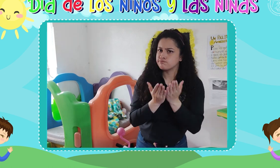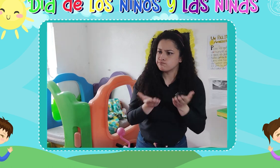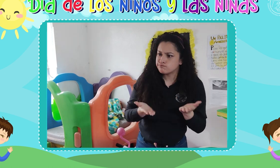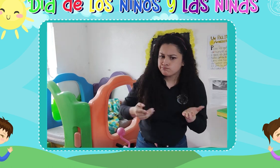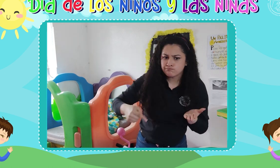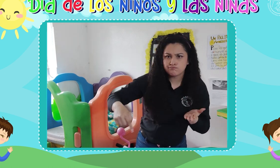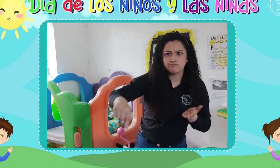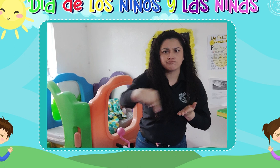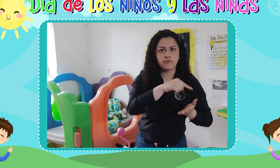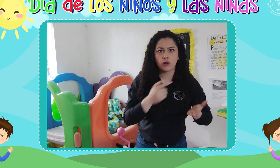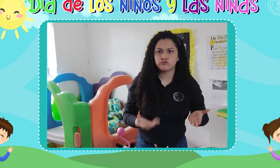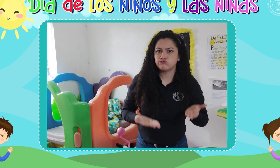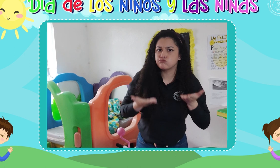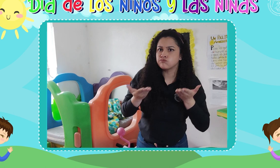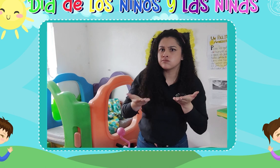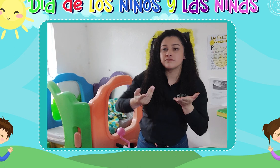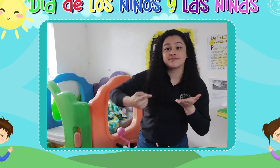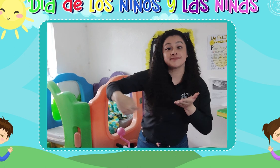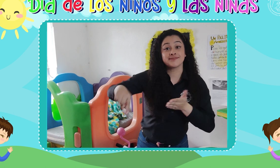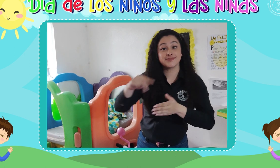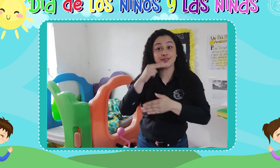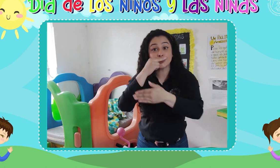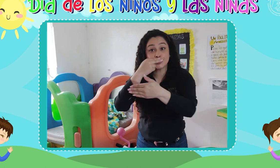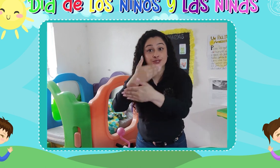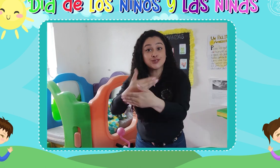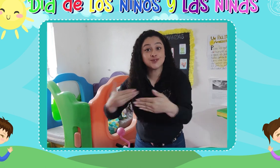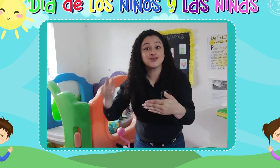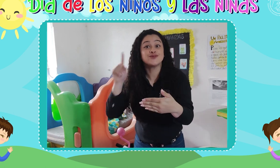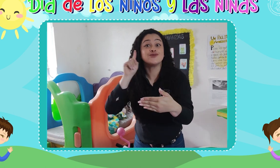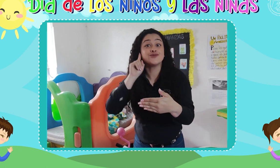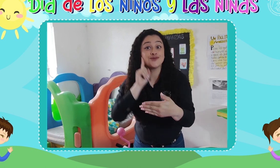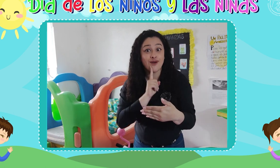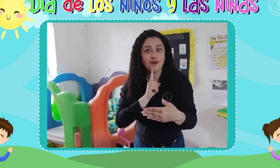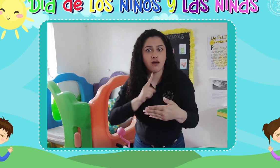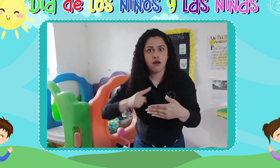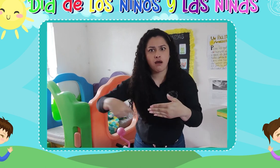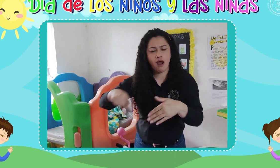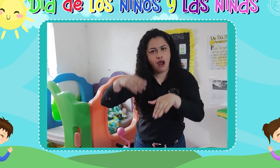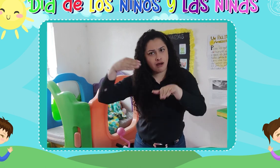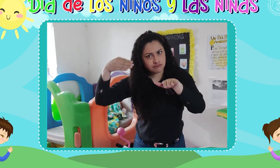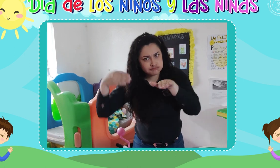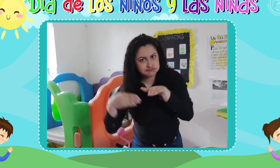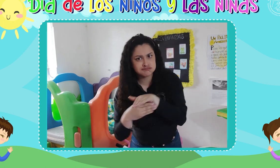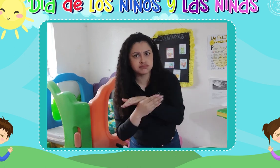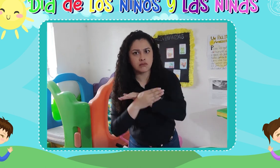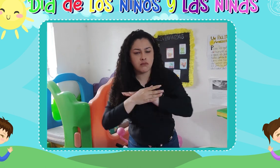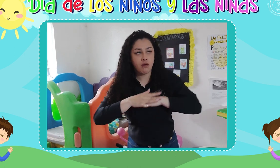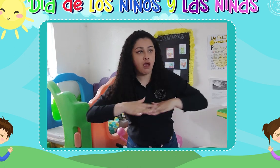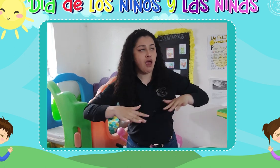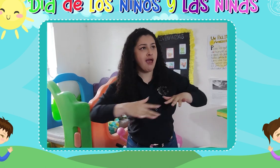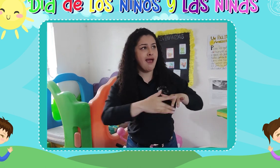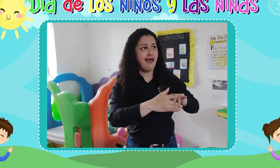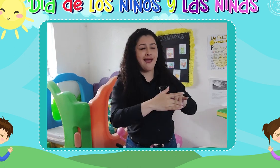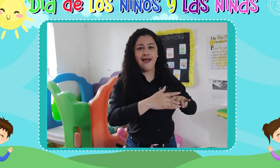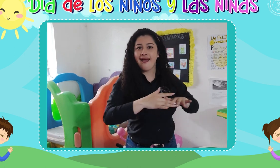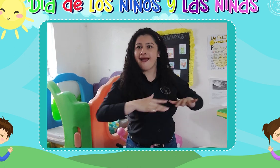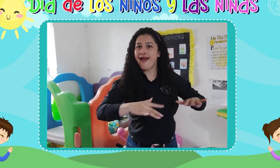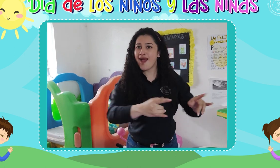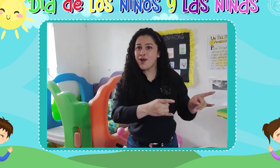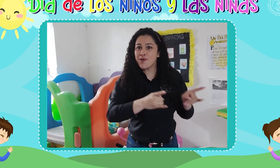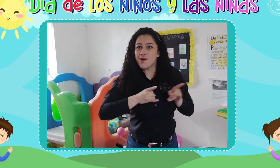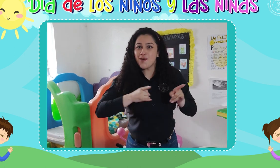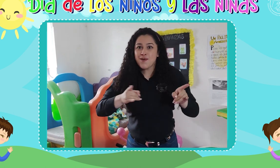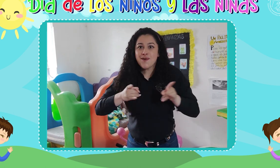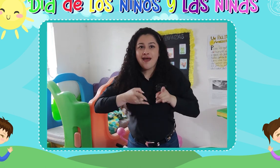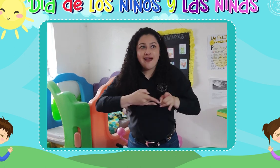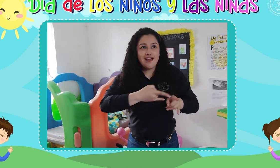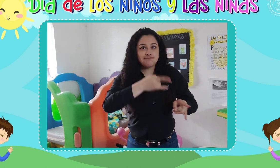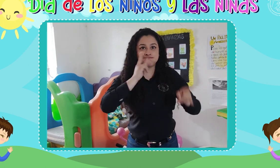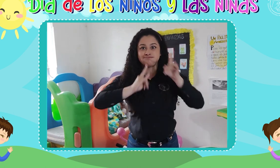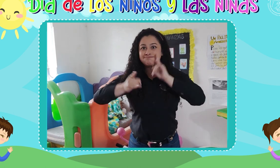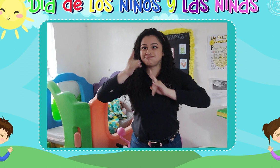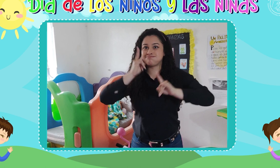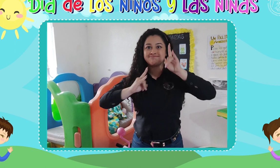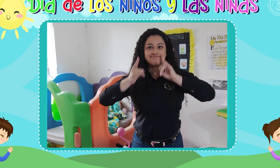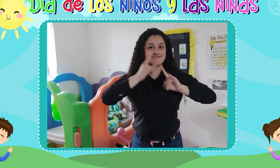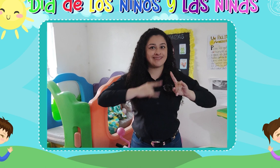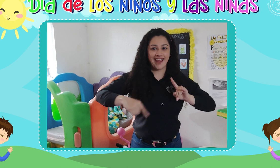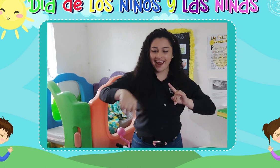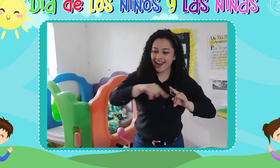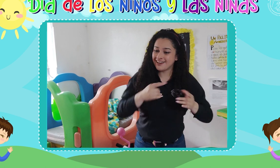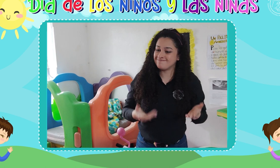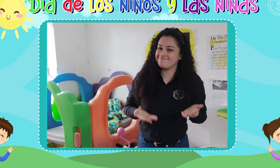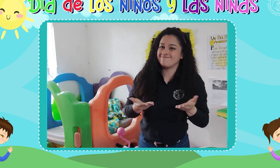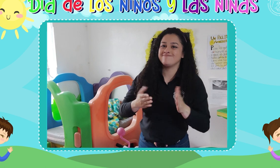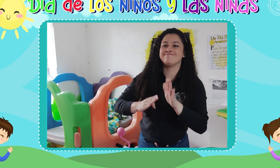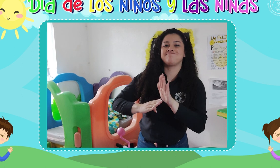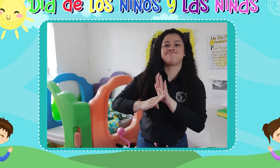los niños sordos, teniendo derecho a interactuar en lengua de señas en los ambientes escolares para su desarrollo